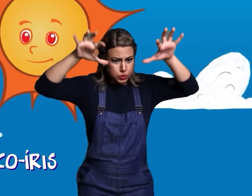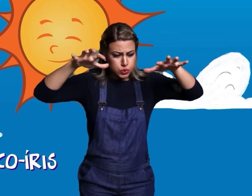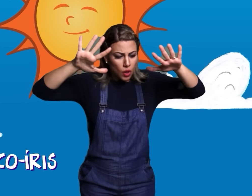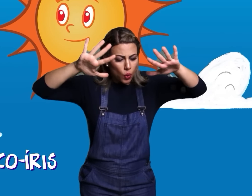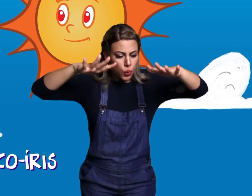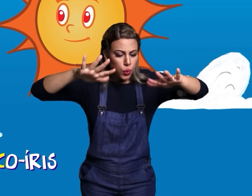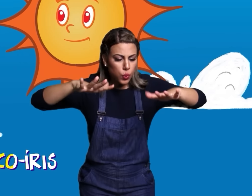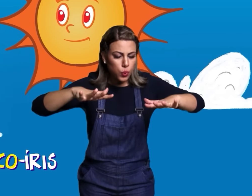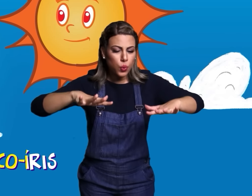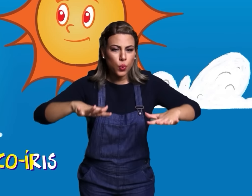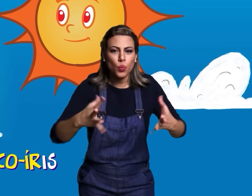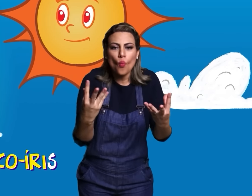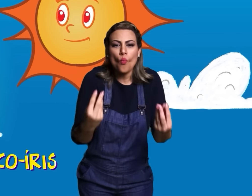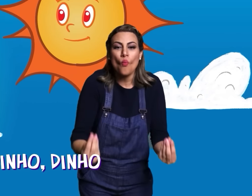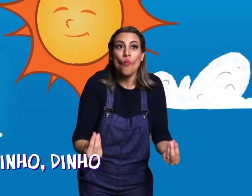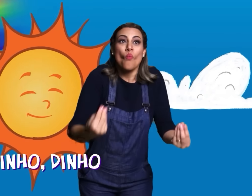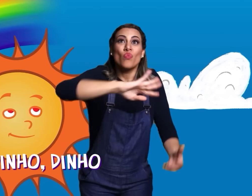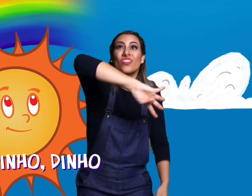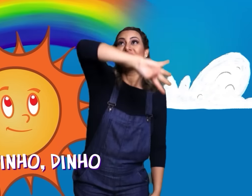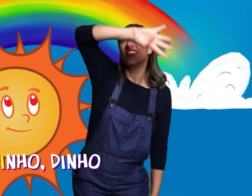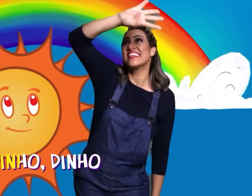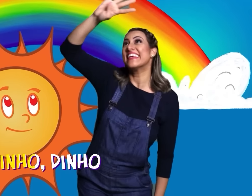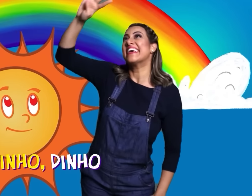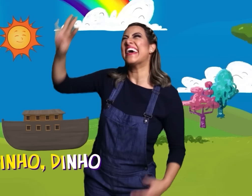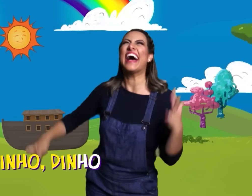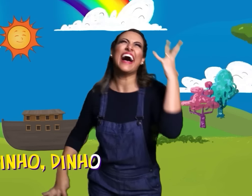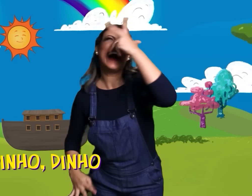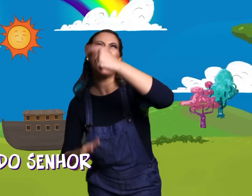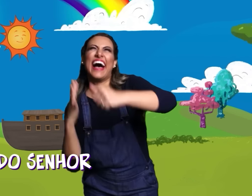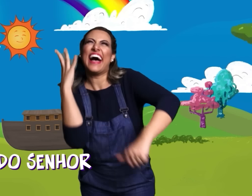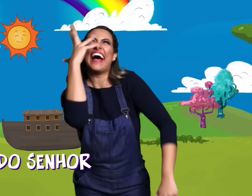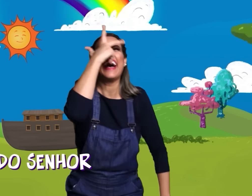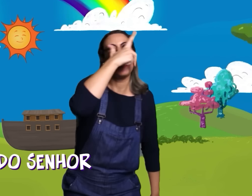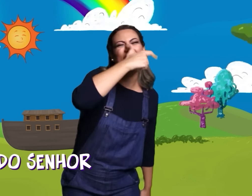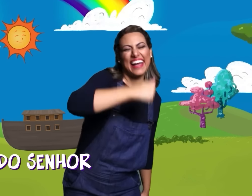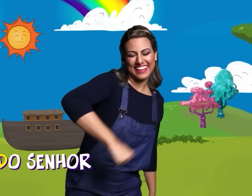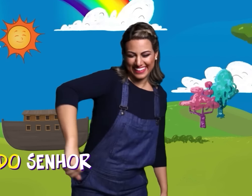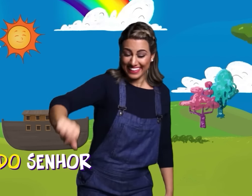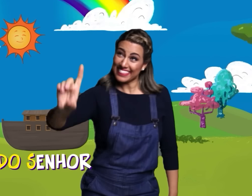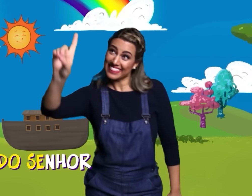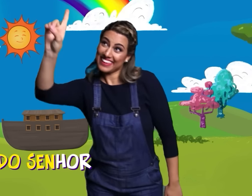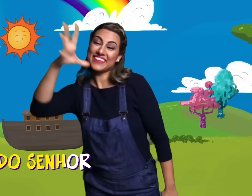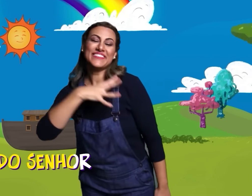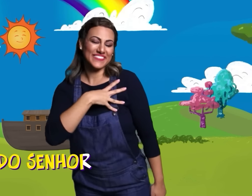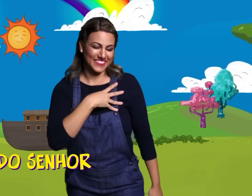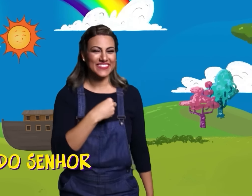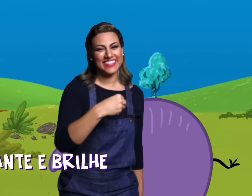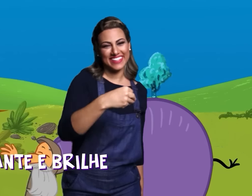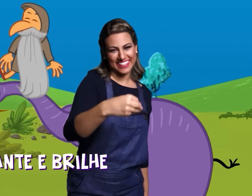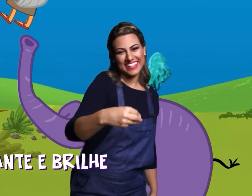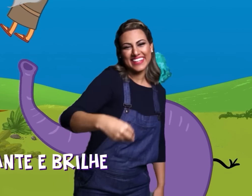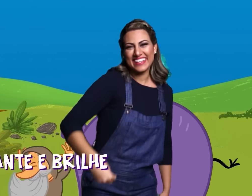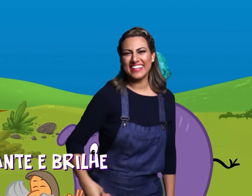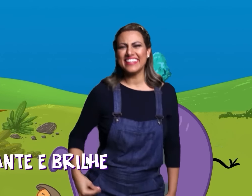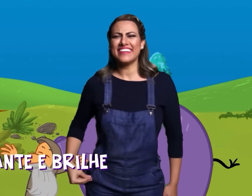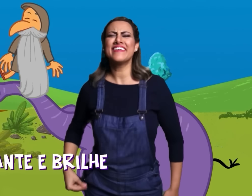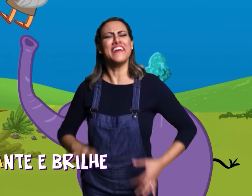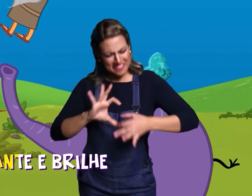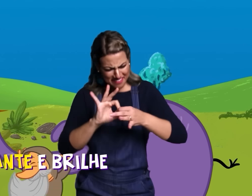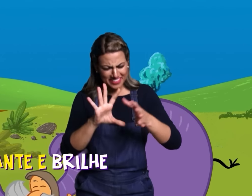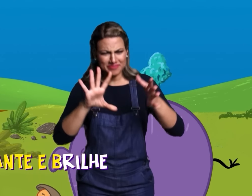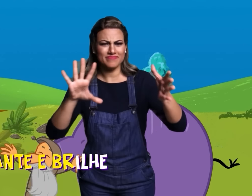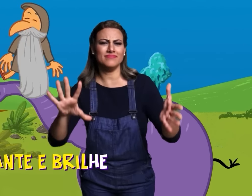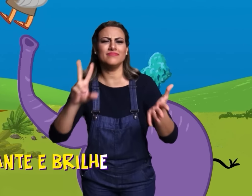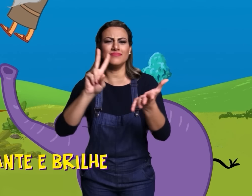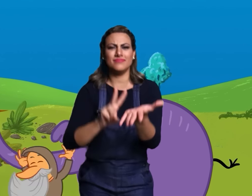sequinho. Arco-íris era lindinho, dinho, filhos do Senhor. Vá,